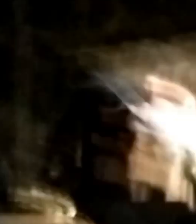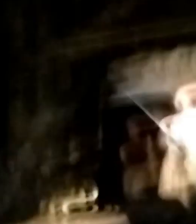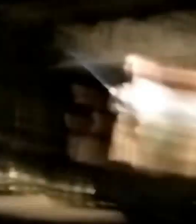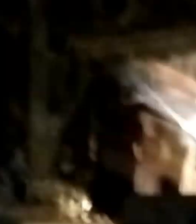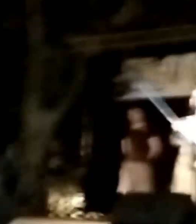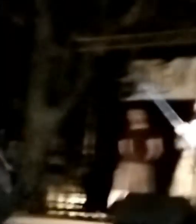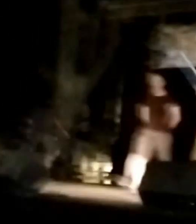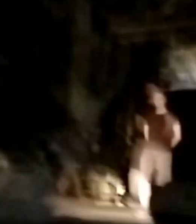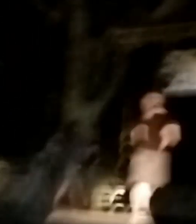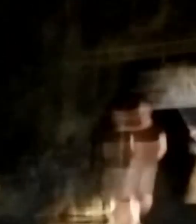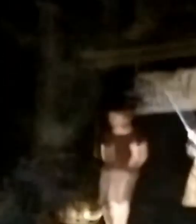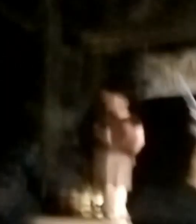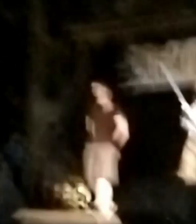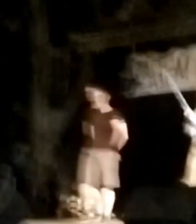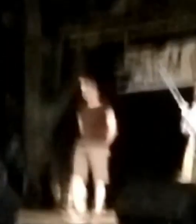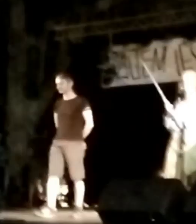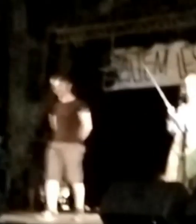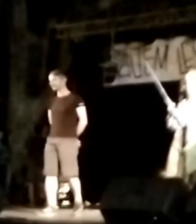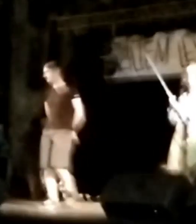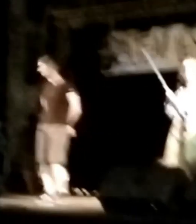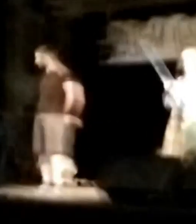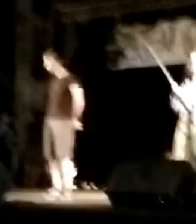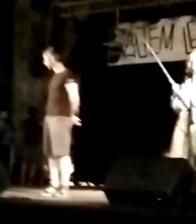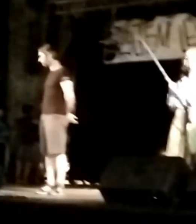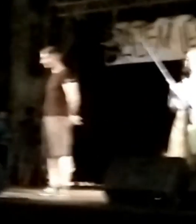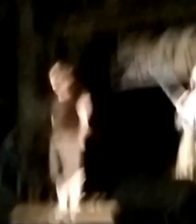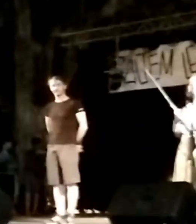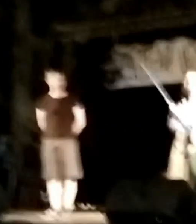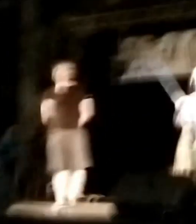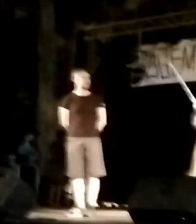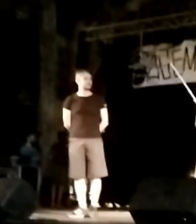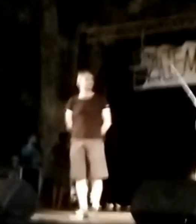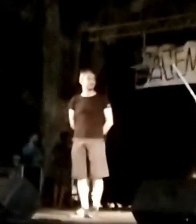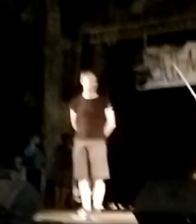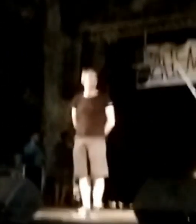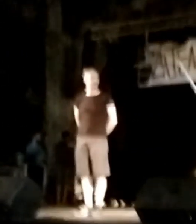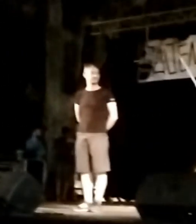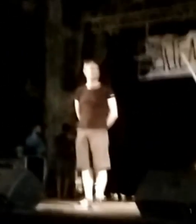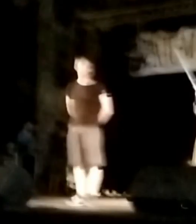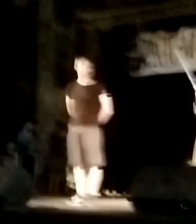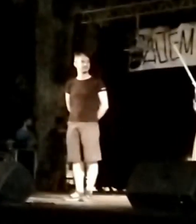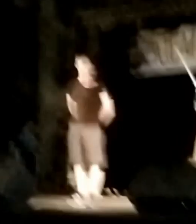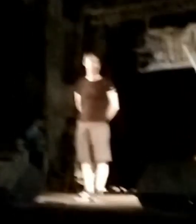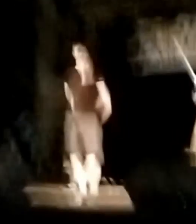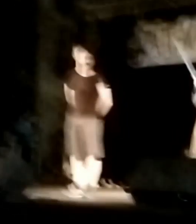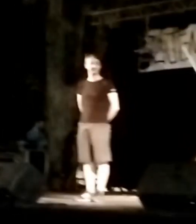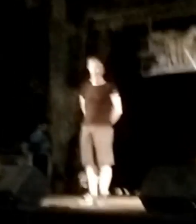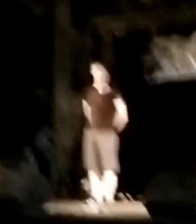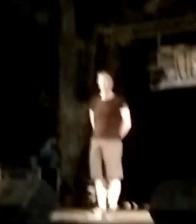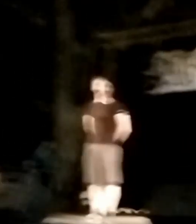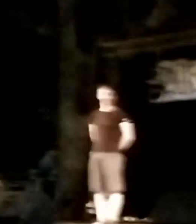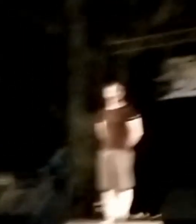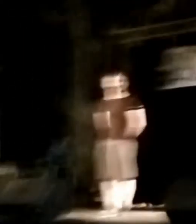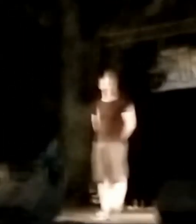apuntet, apuntet. Si yo tuviera una escoba, si yo tuviera una escoba,